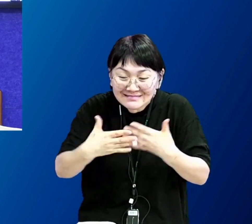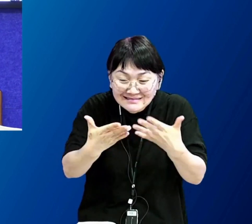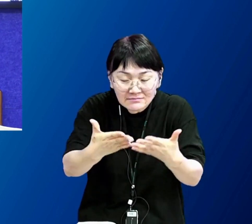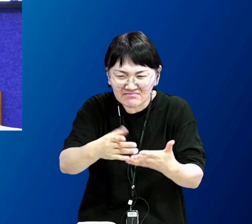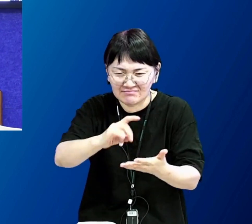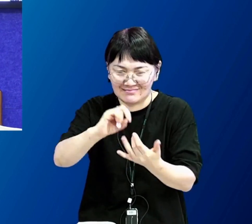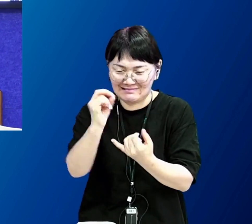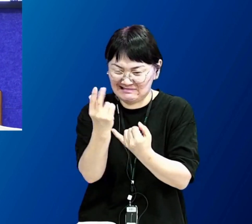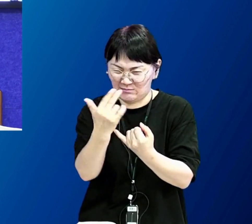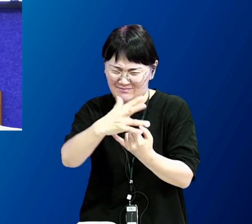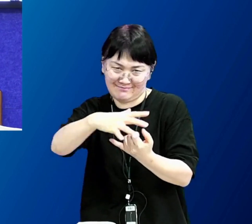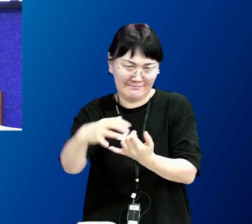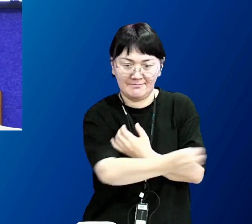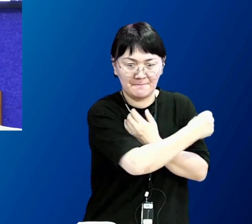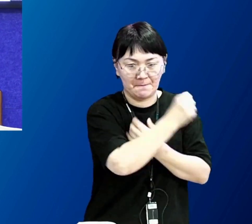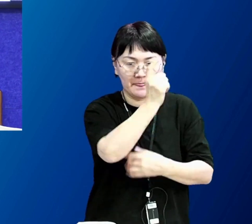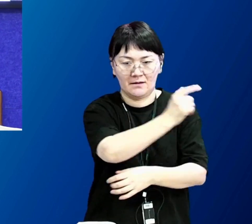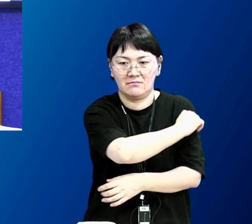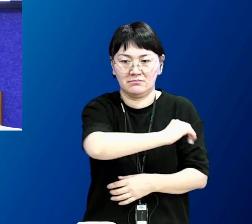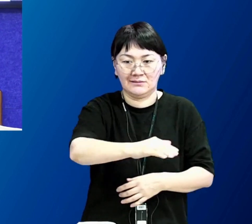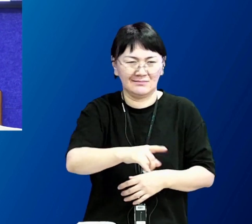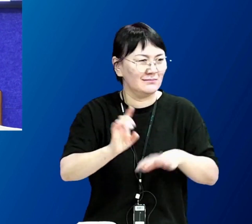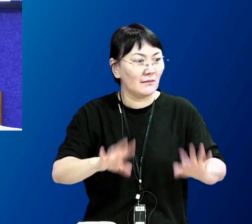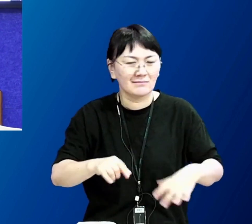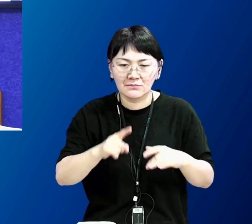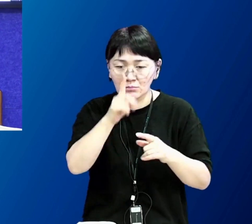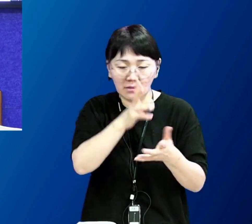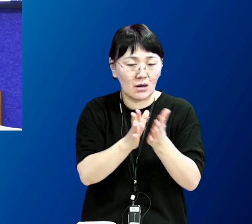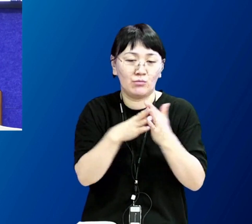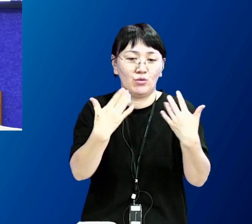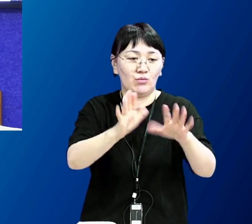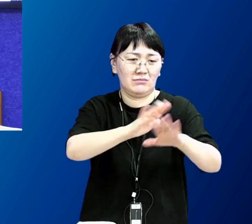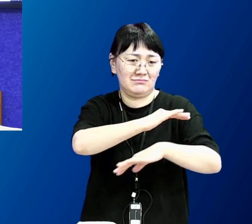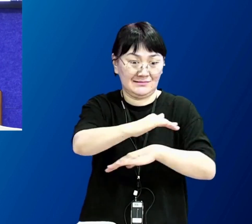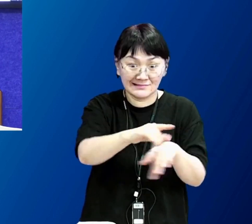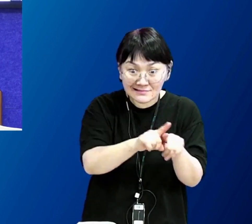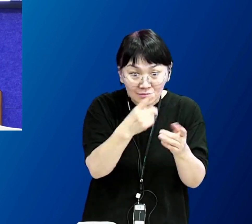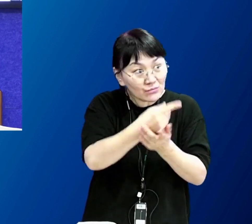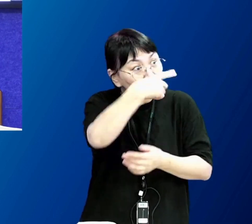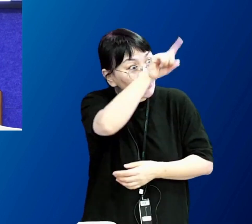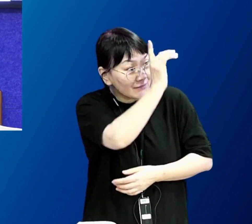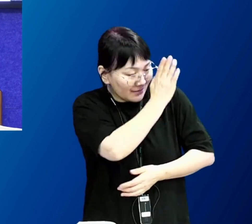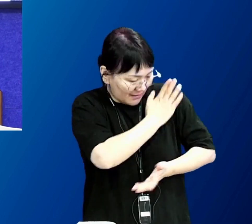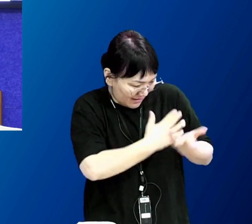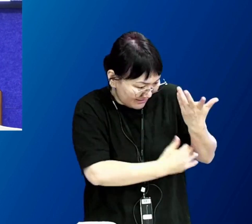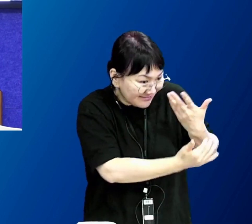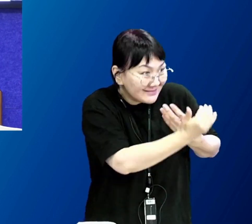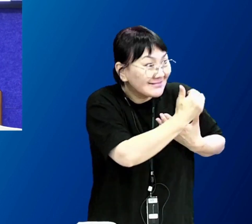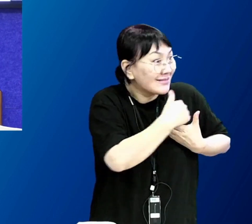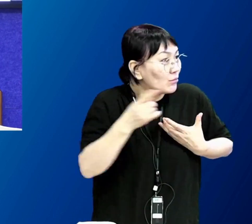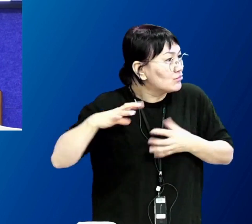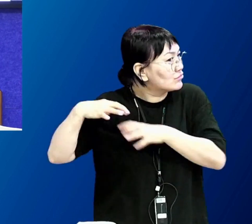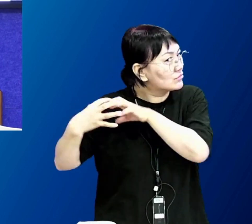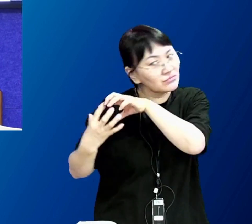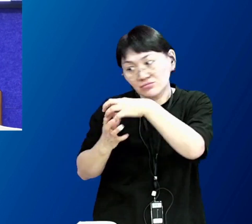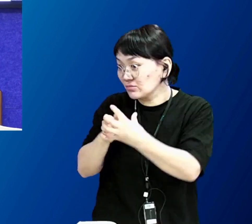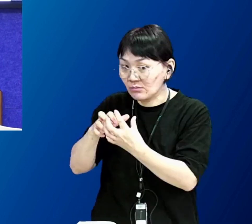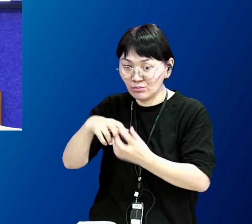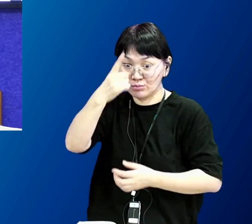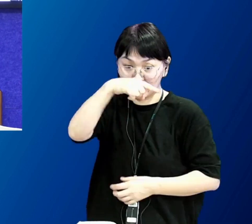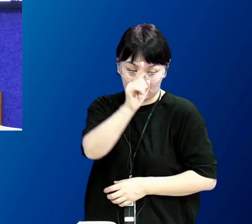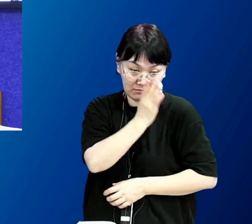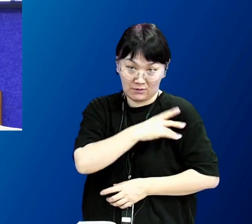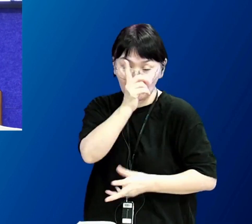бол. Энэ анхны хараа орхивол. Энэ ертөнцийн хайр гэдэг зүйл орж ирвэл. Эзэн та нартай хамт